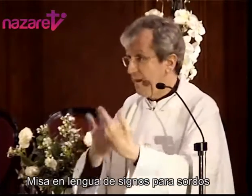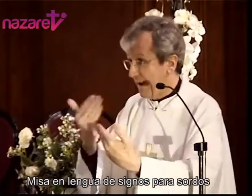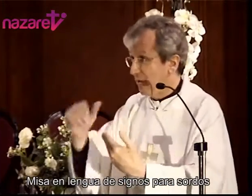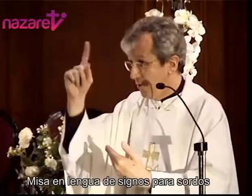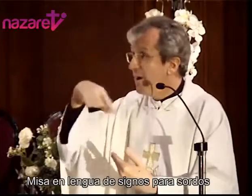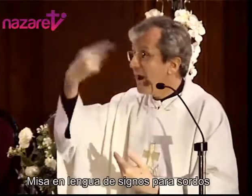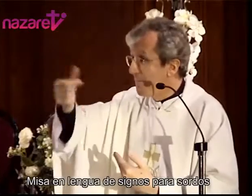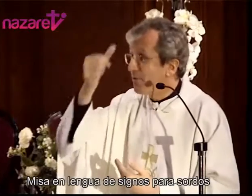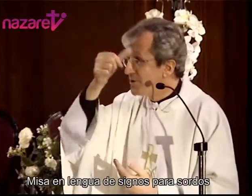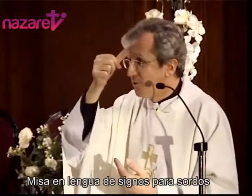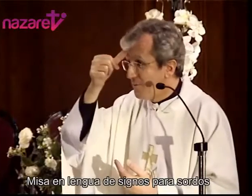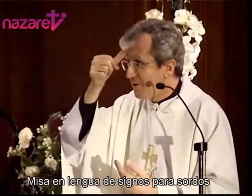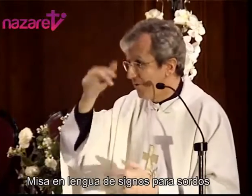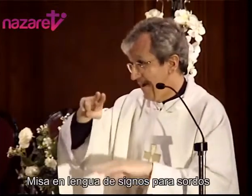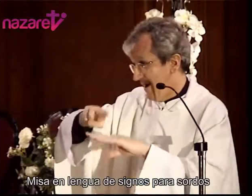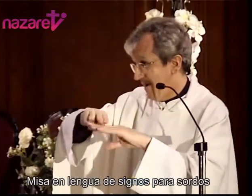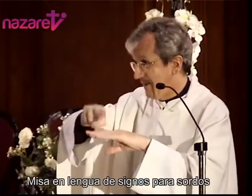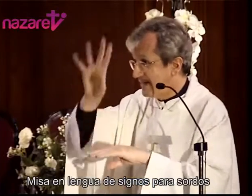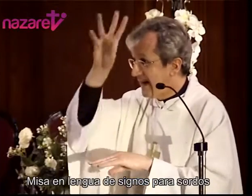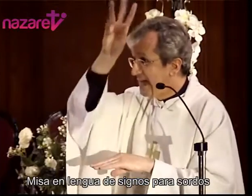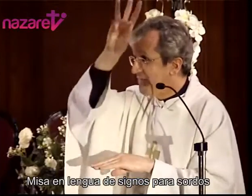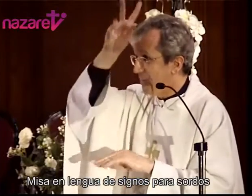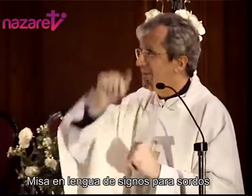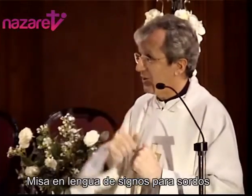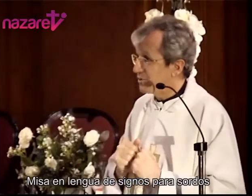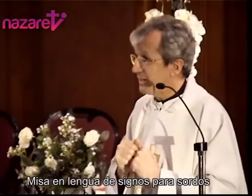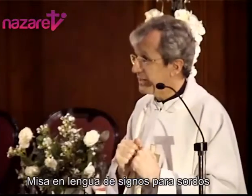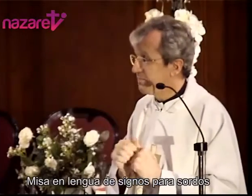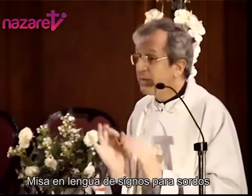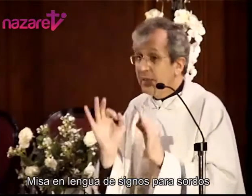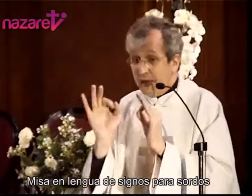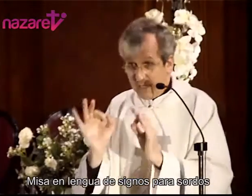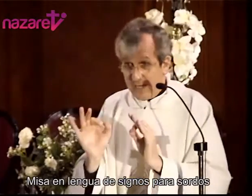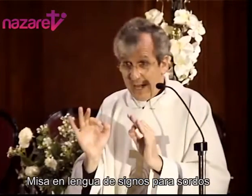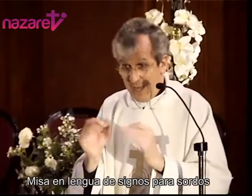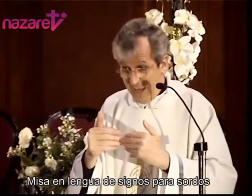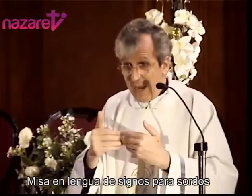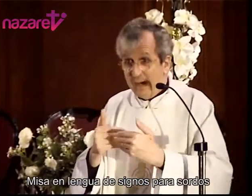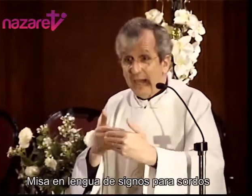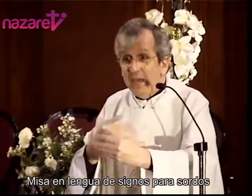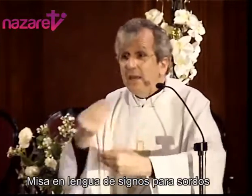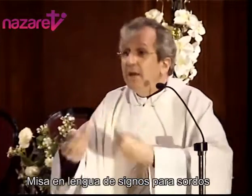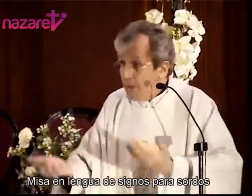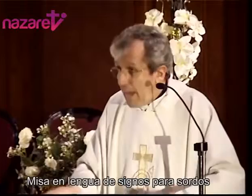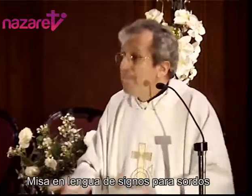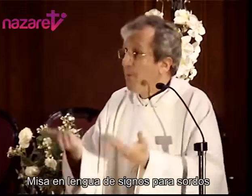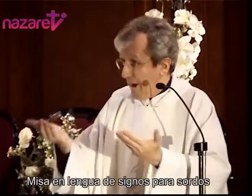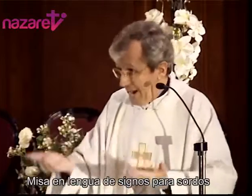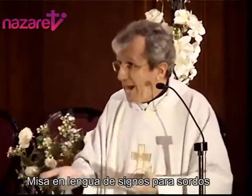celebrarlo el próximo domingo, la fiesta de Pentecostés, y que será el que empujará a